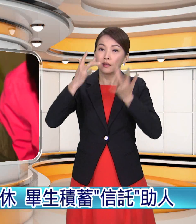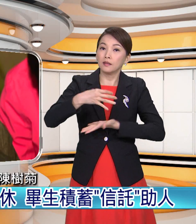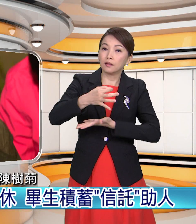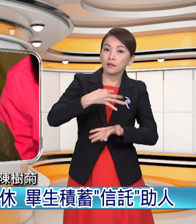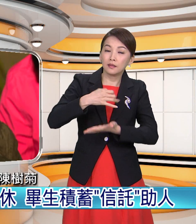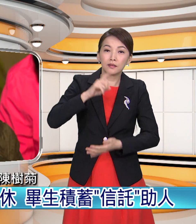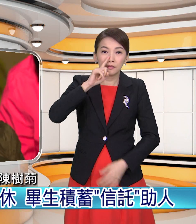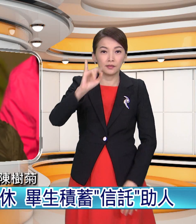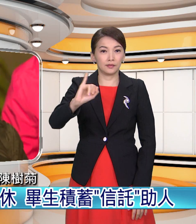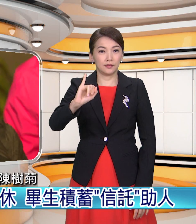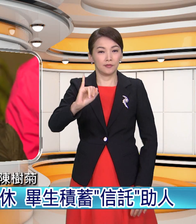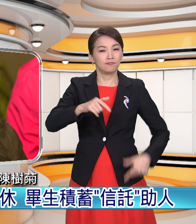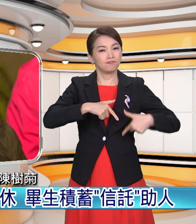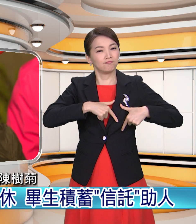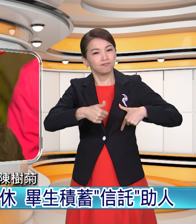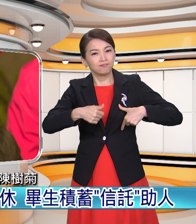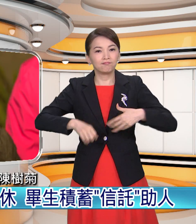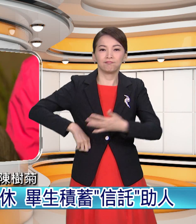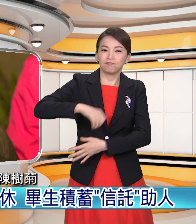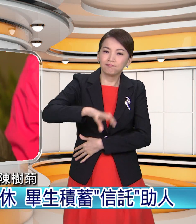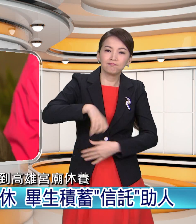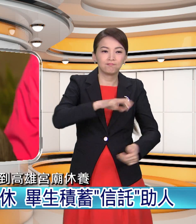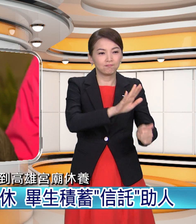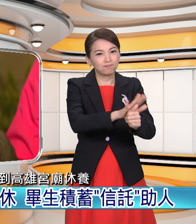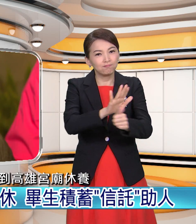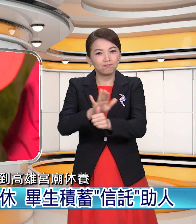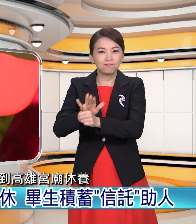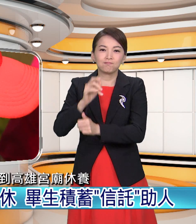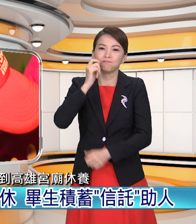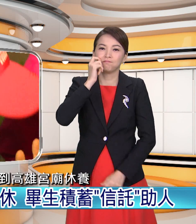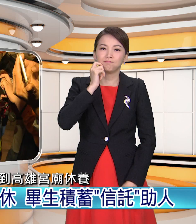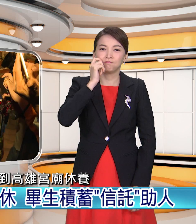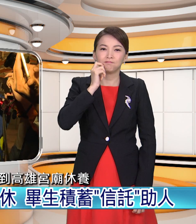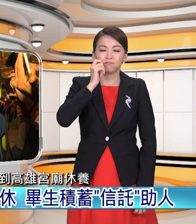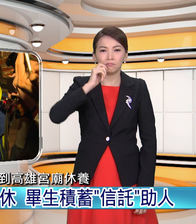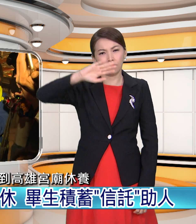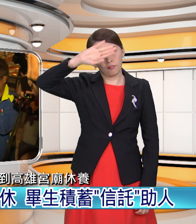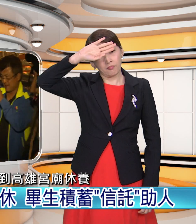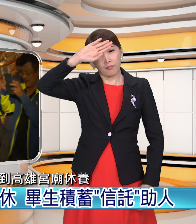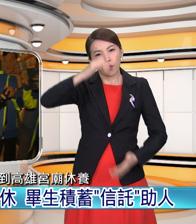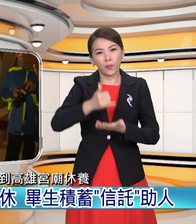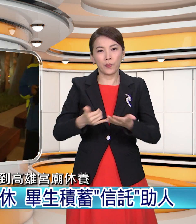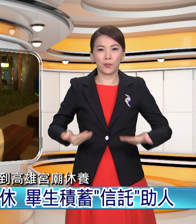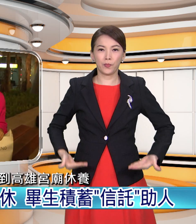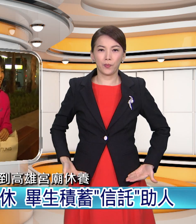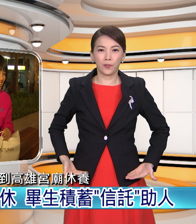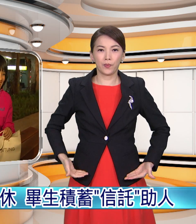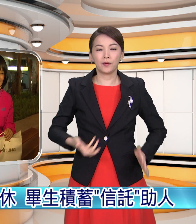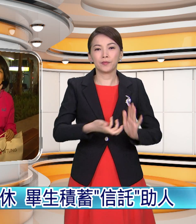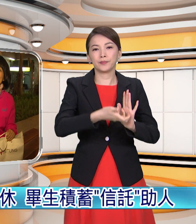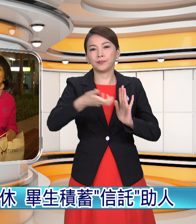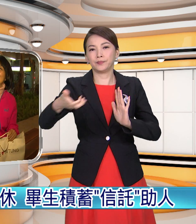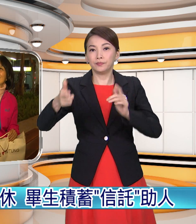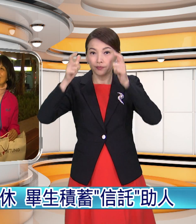台东爱心菜贩陈树菊因为生病退休，到高雄公庙休养，引发了全台关